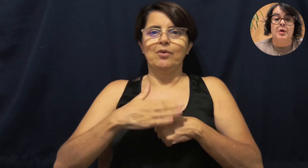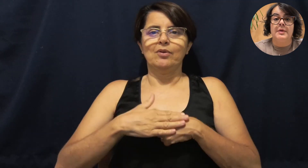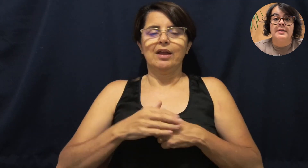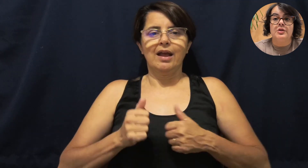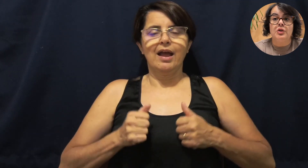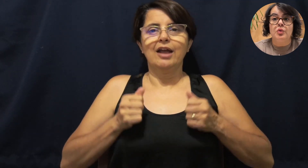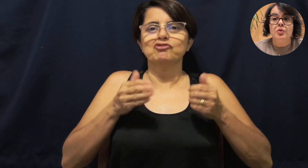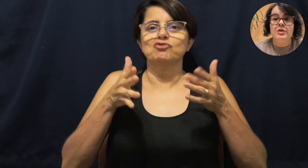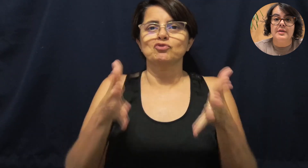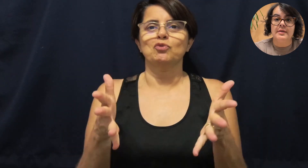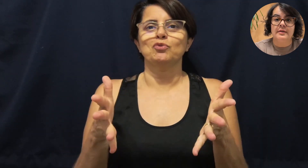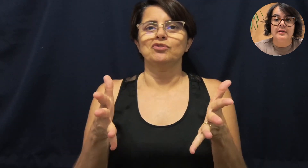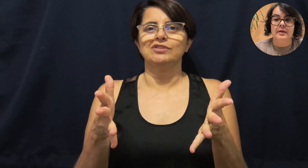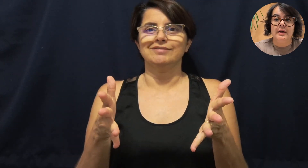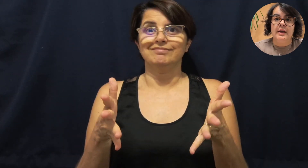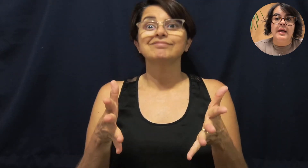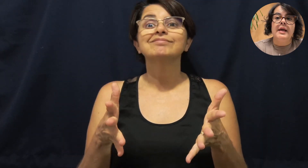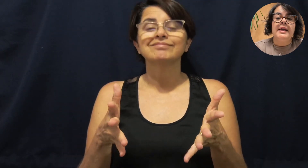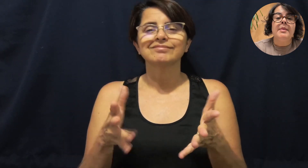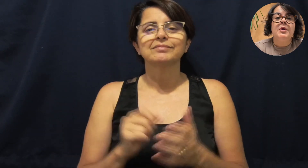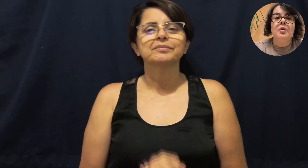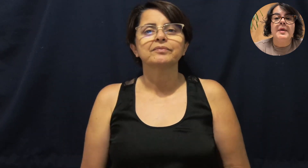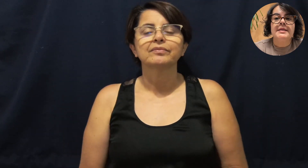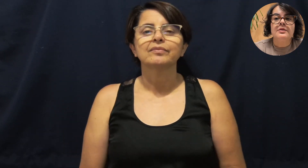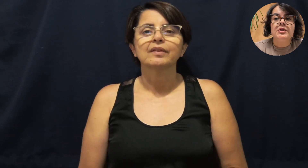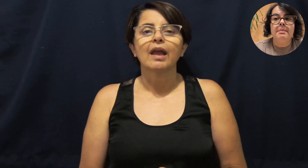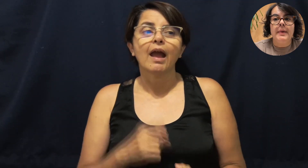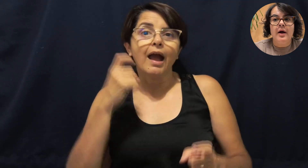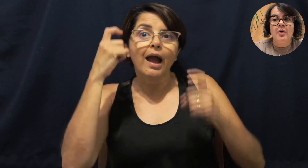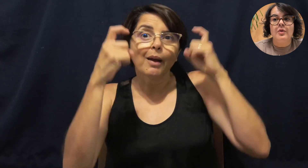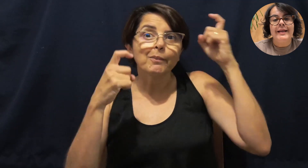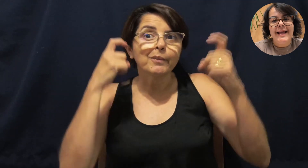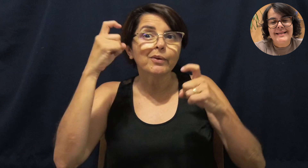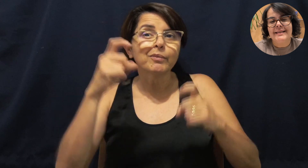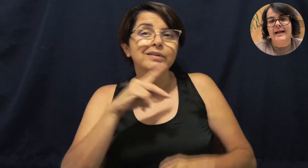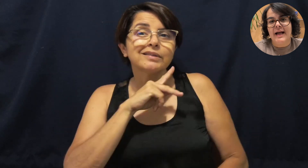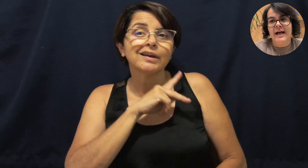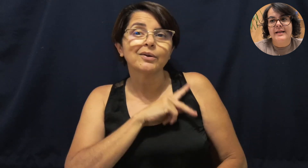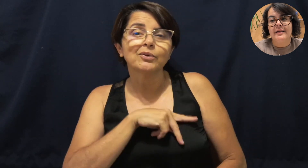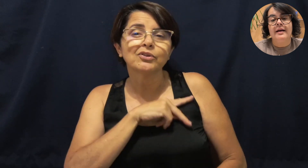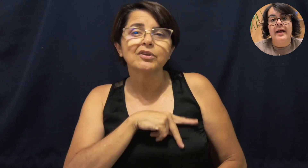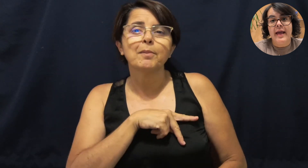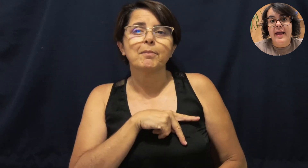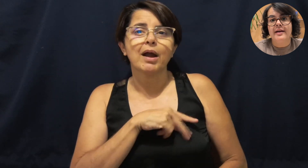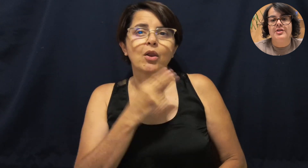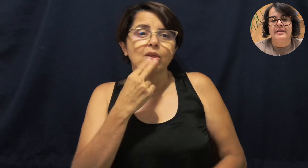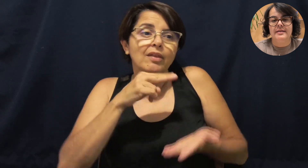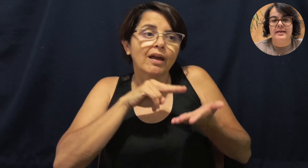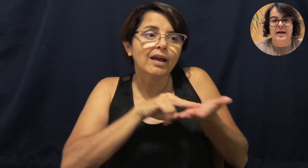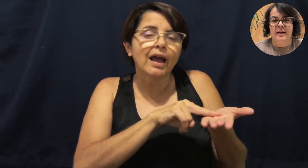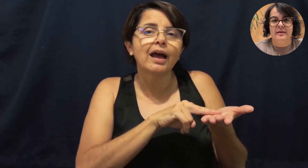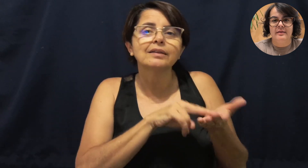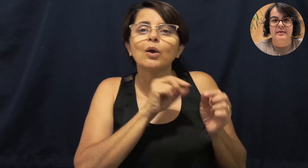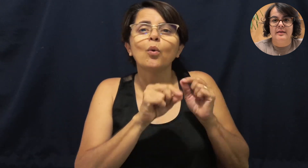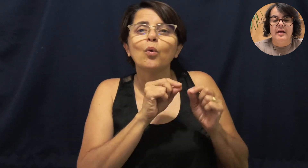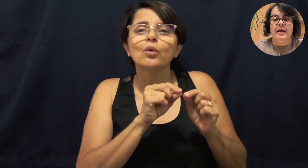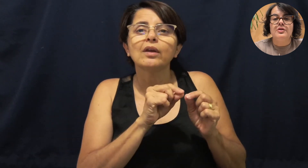nossas próprias atitudes. E a preocupação de Paulo nesta carta é a de